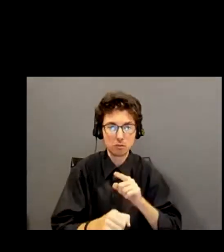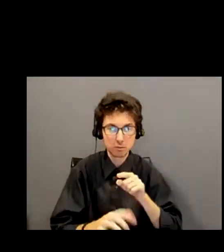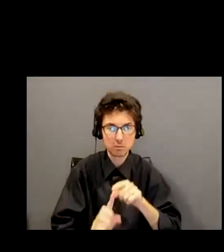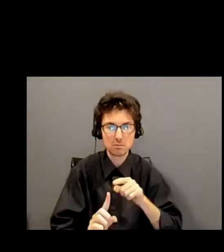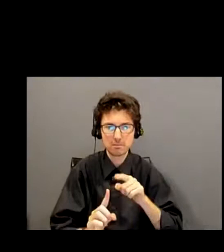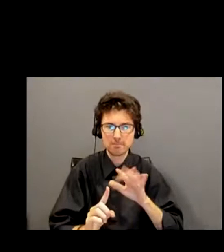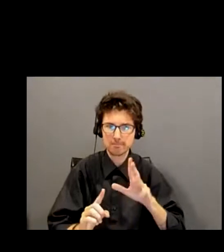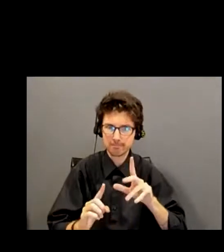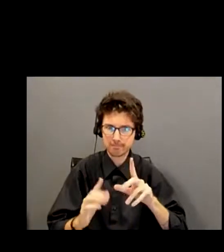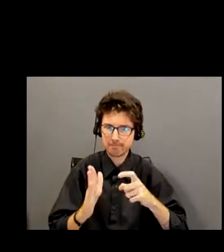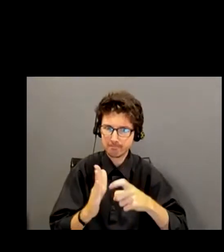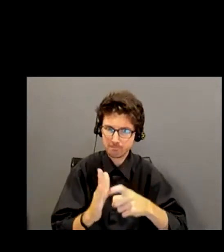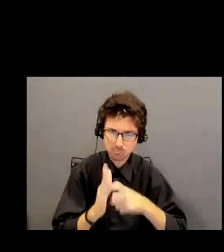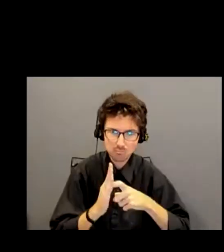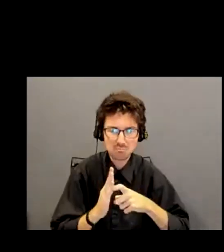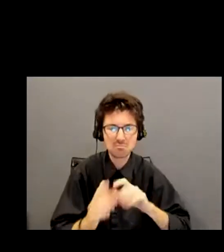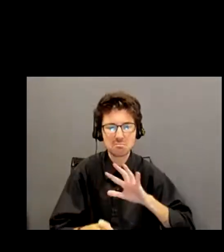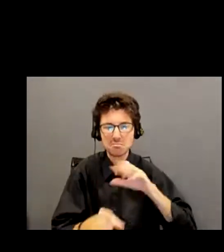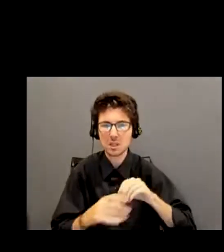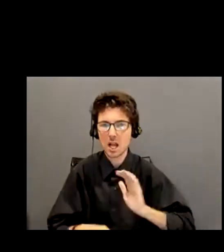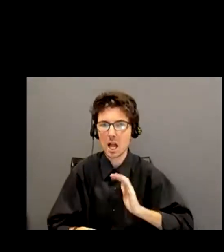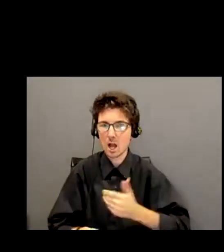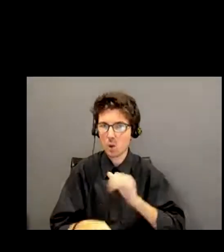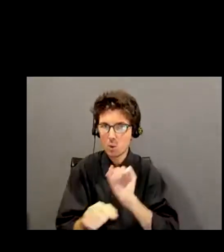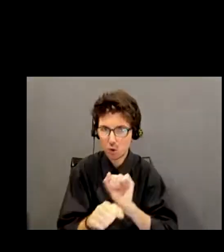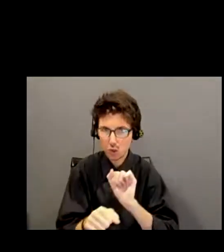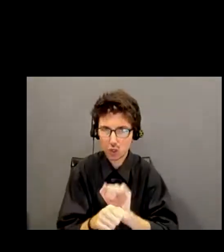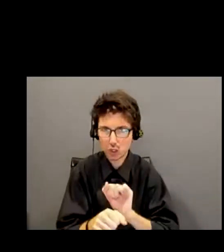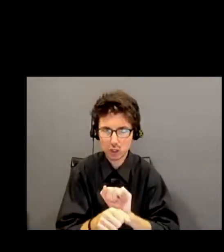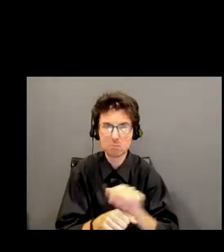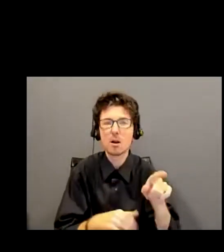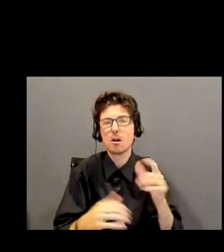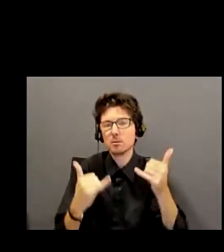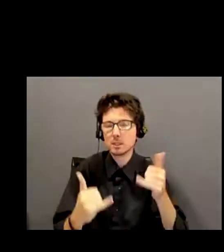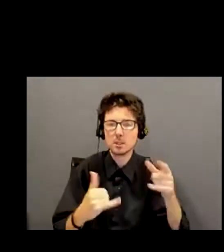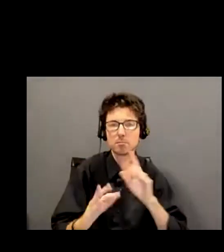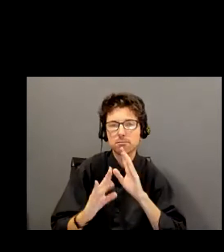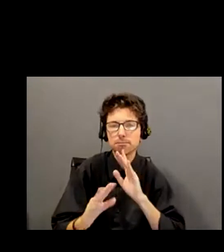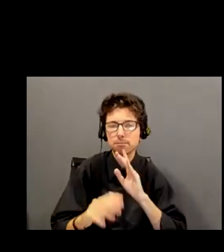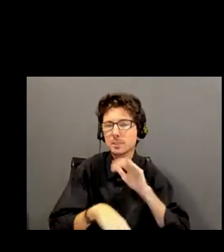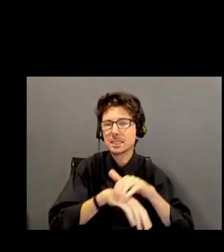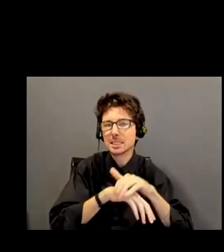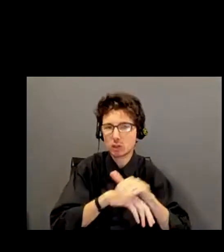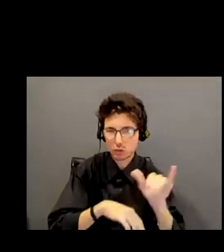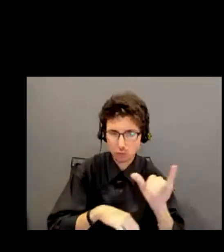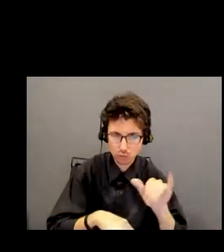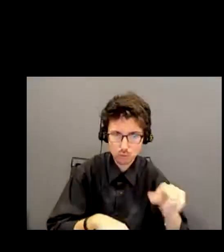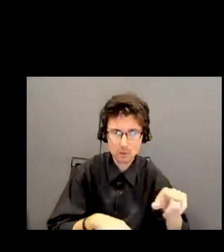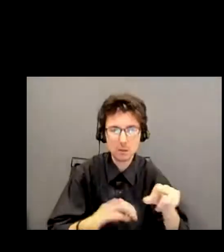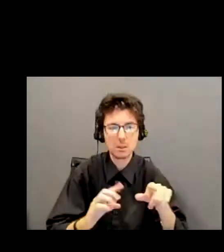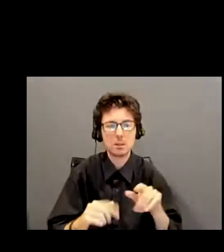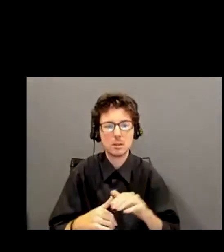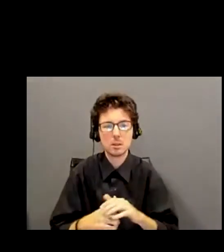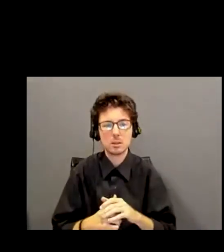Today, we have dear guests from Unique Project in Israel. I have the honor to introduce